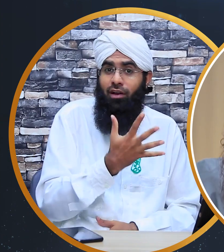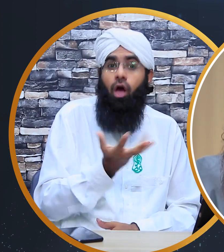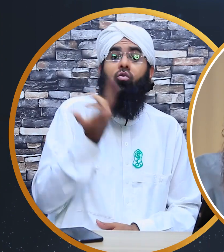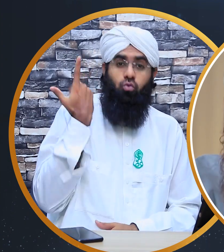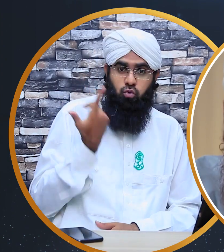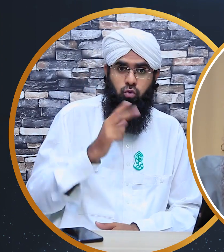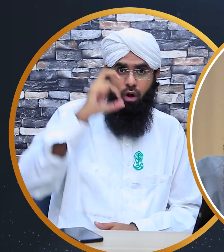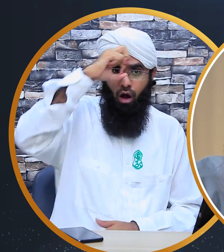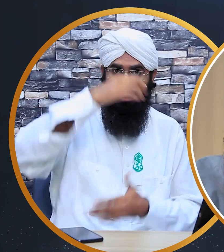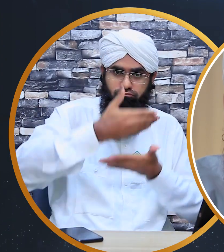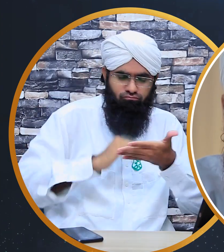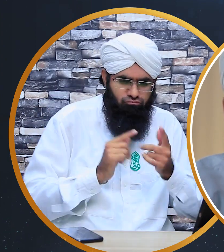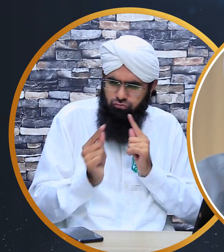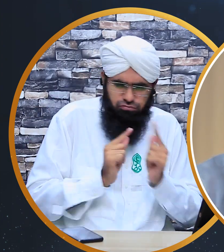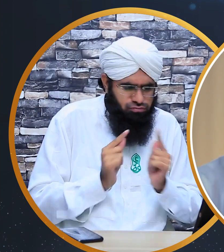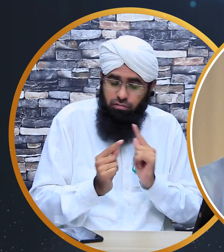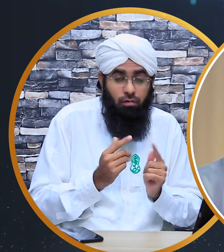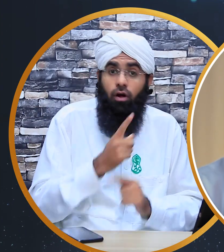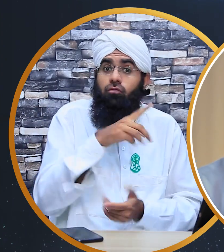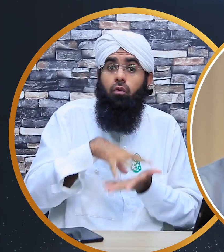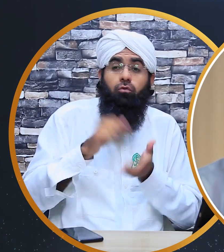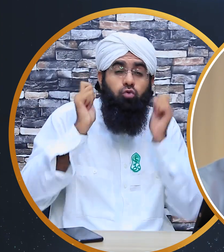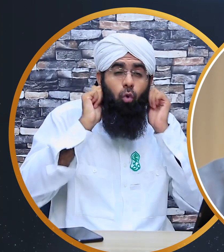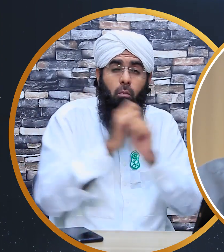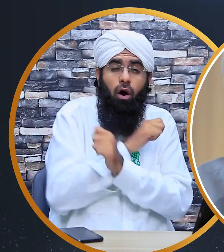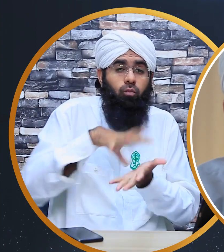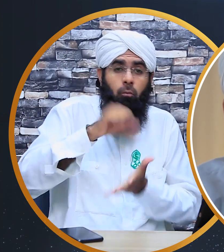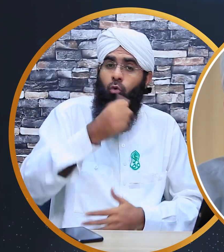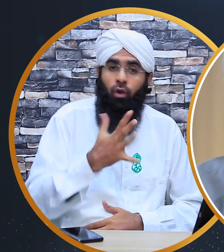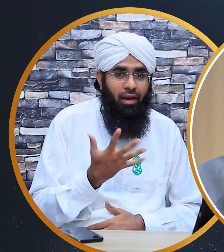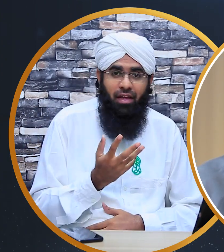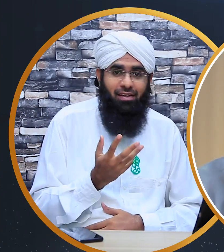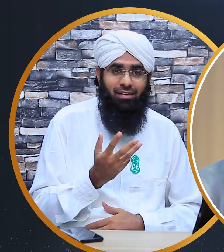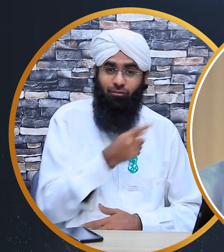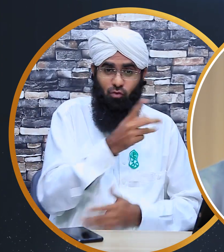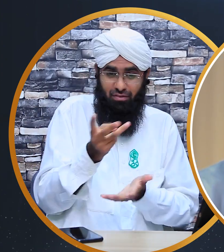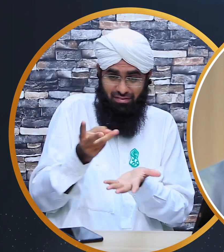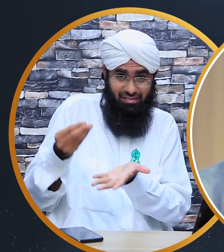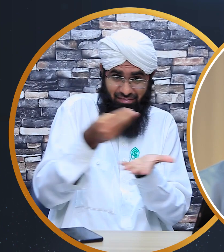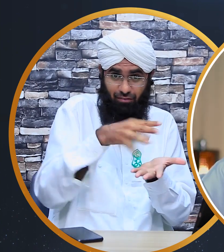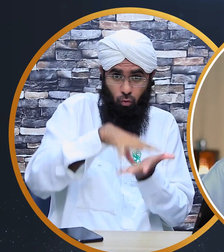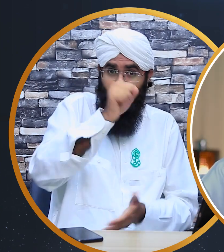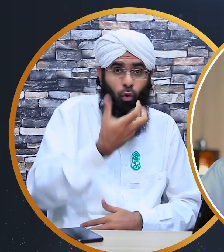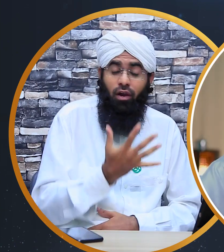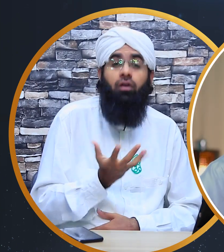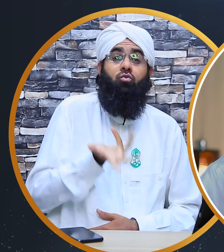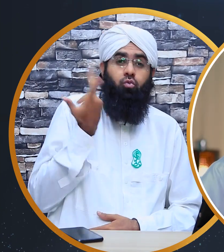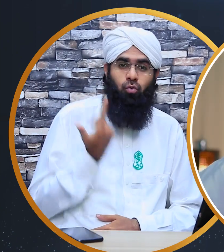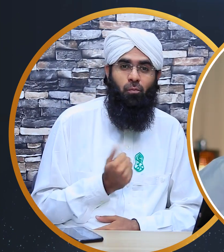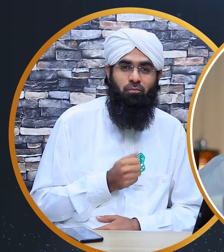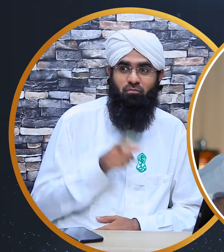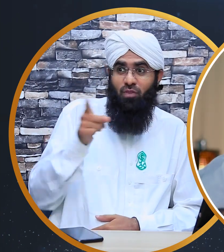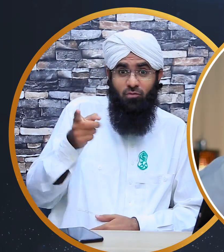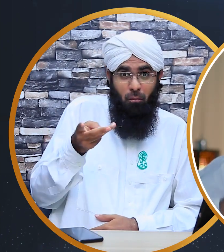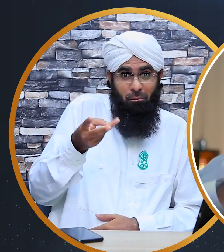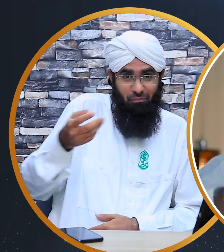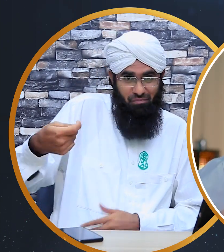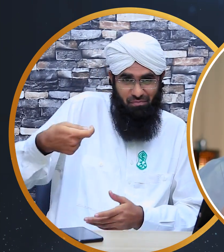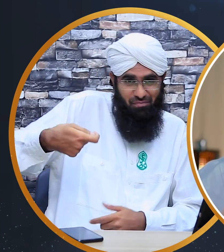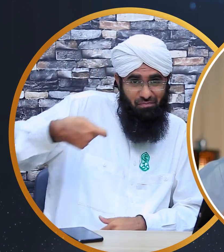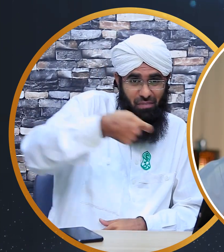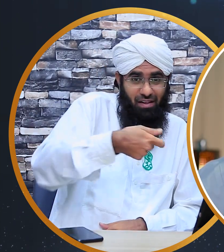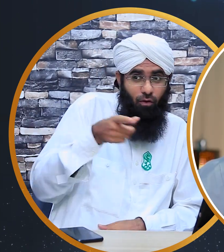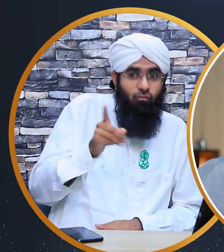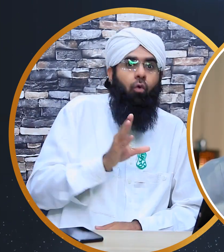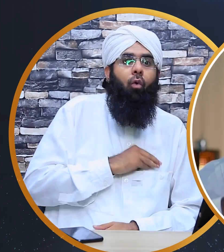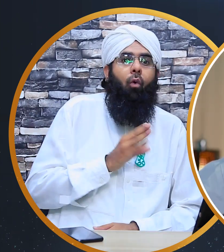ڈیبیٹ کی ہے کہ کیوں ثعلبہ کی توبہ قبول نہیں ہوئی، ثعلبہ کی زکوٰۃ قبول نہیں کی جاتی تھی۔ تو بتایا گیا کہ ثعلبہ جب بھی پیسے دینے